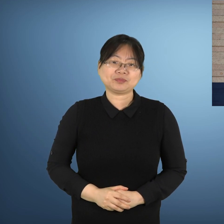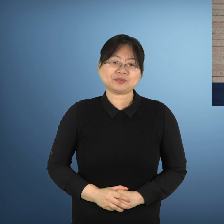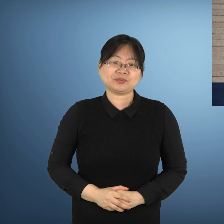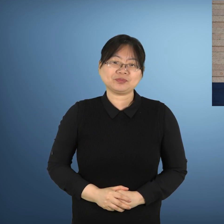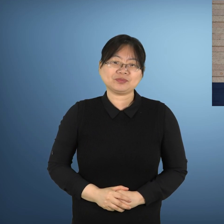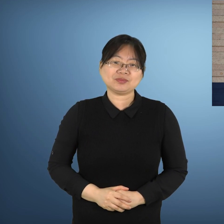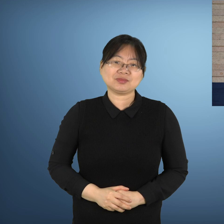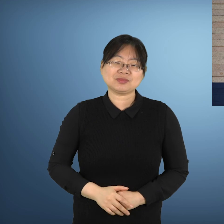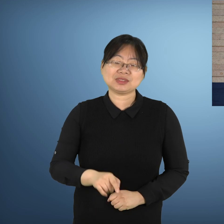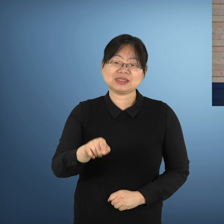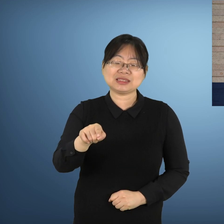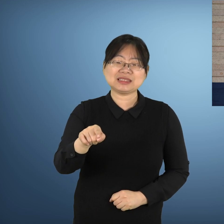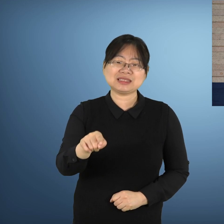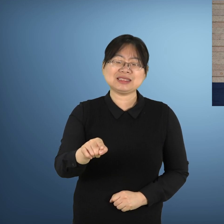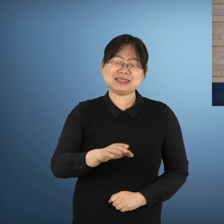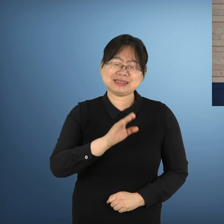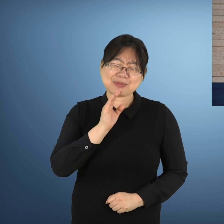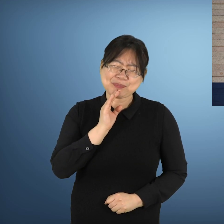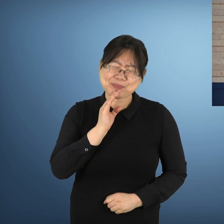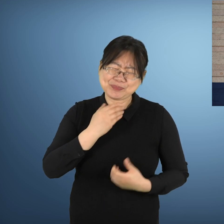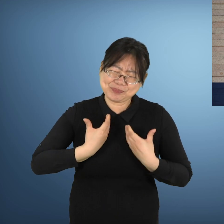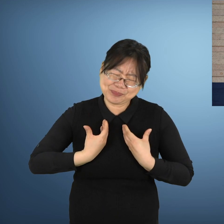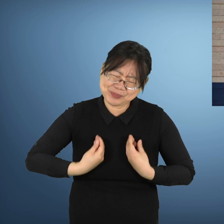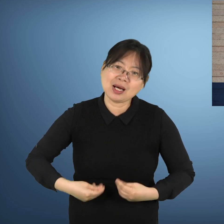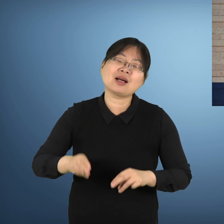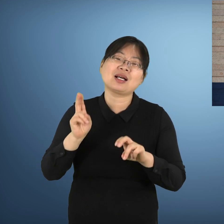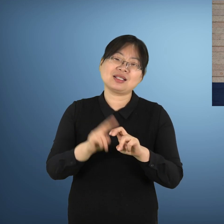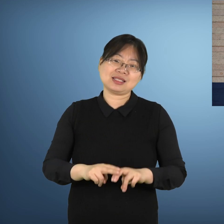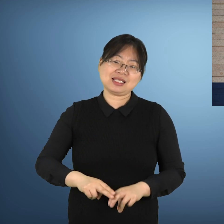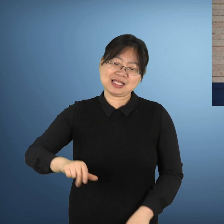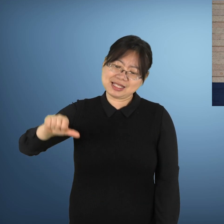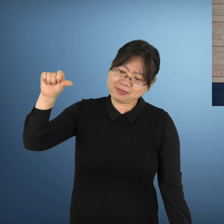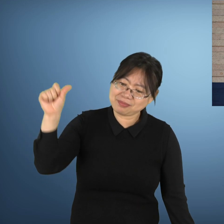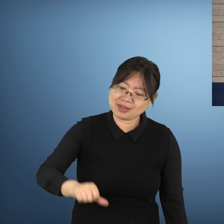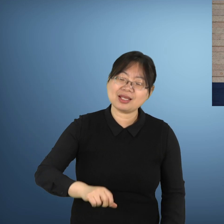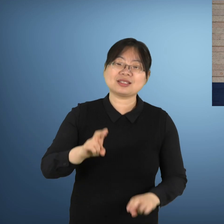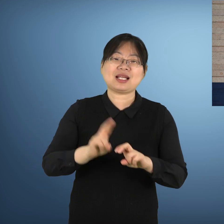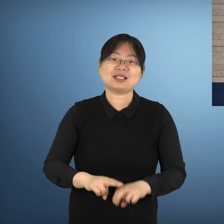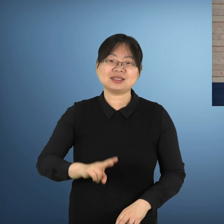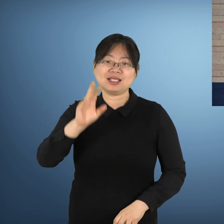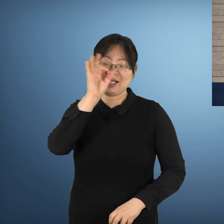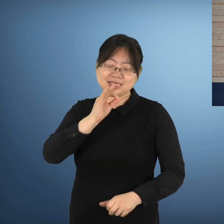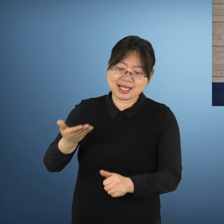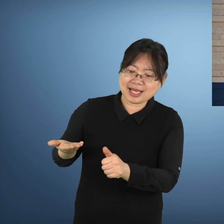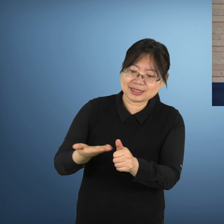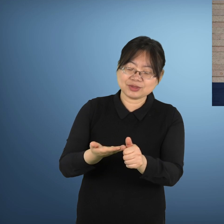이 막장 같은 자리에 있었다는 얘기예요. 돼지를